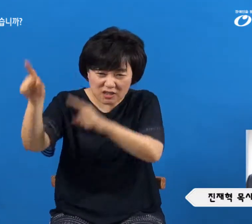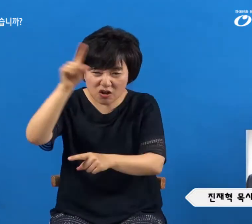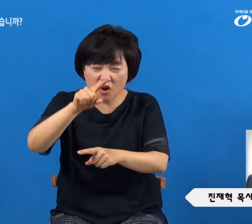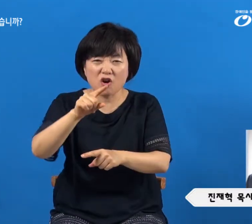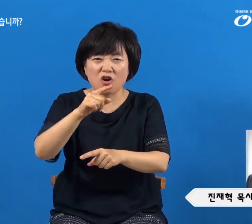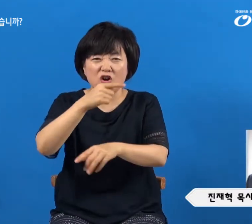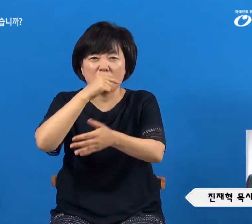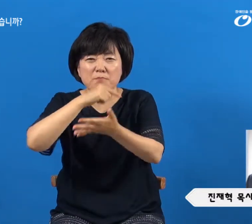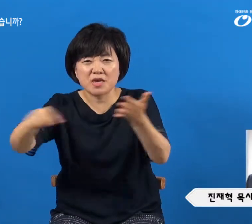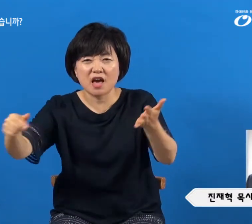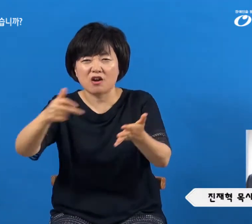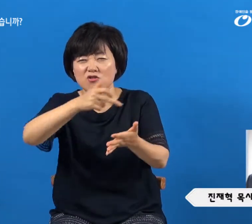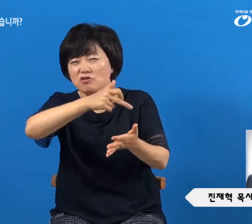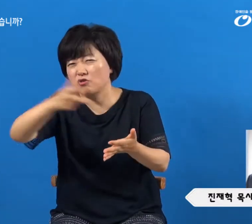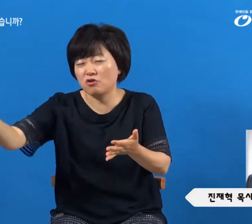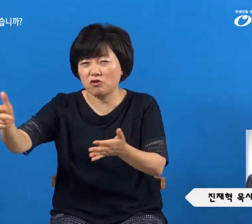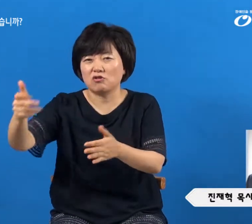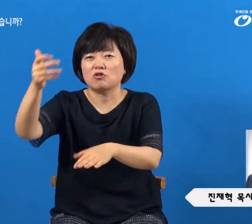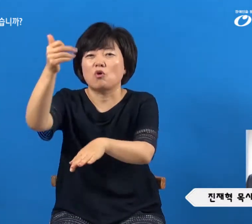좋은 결과를